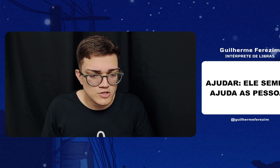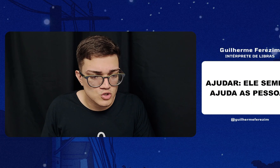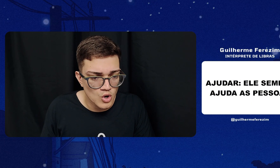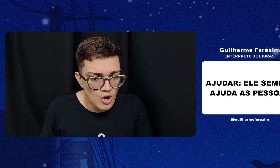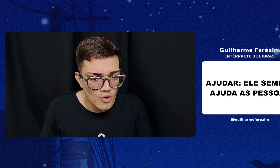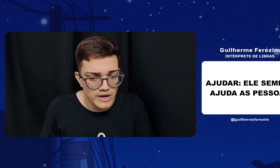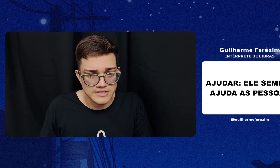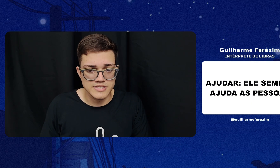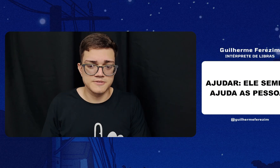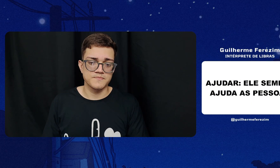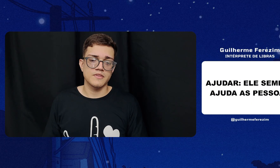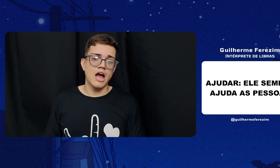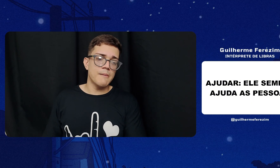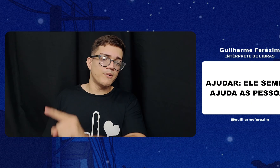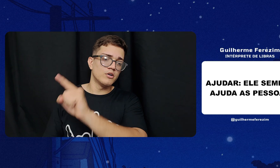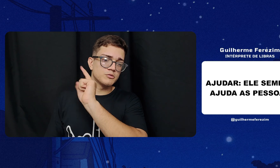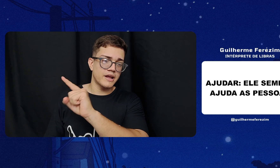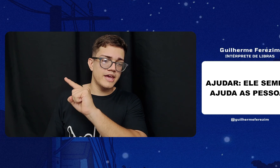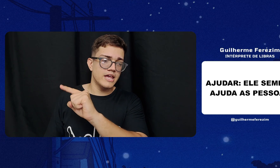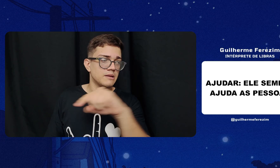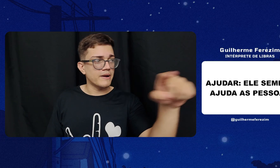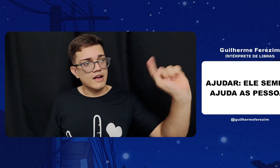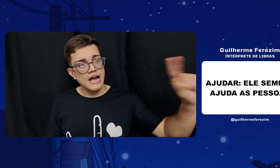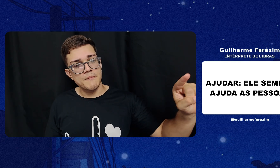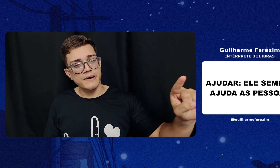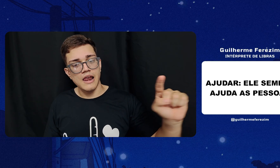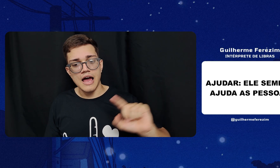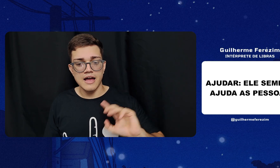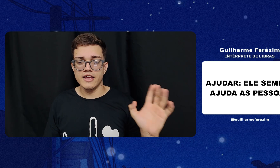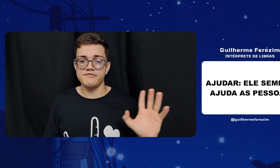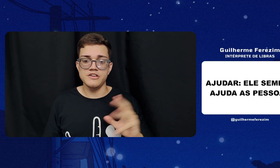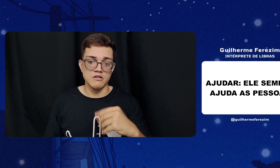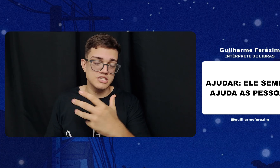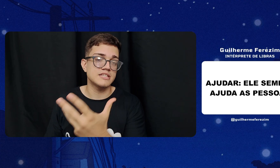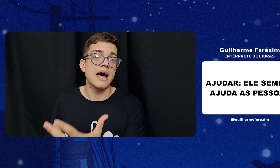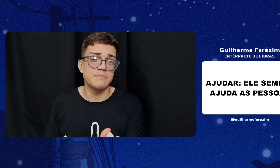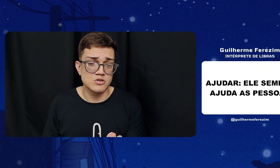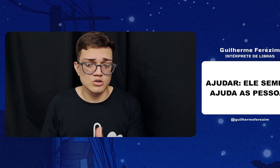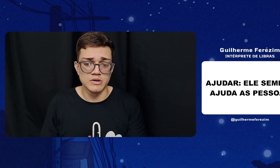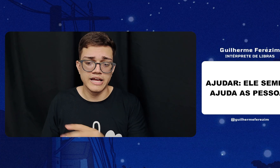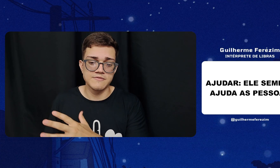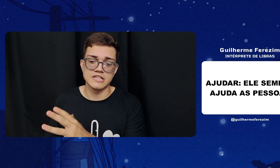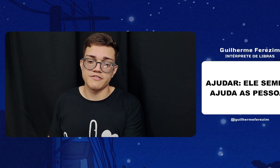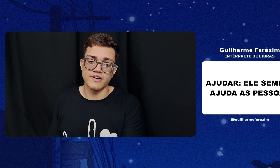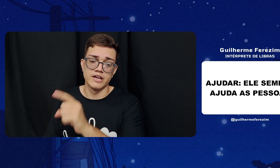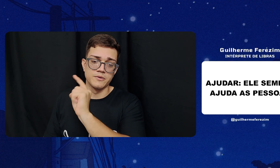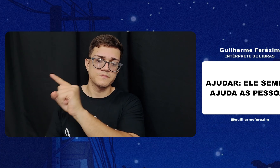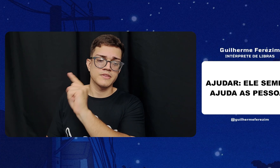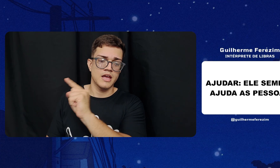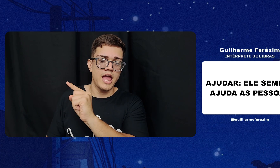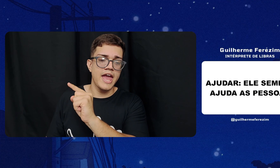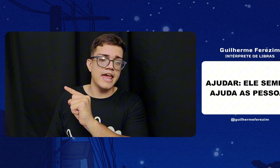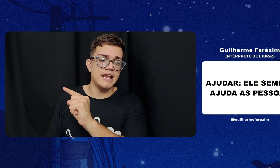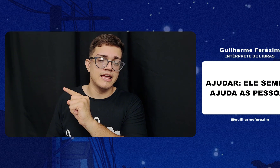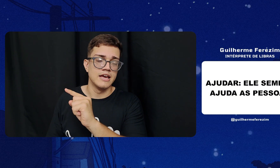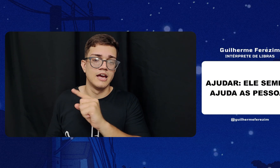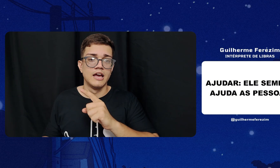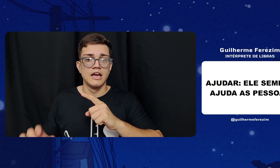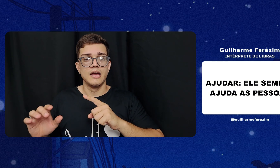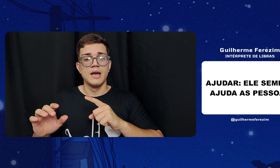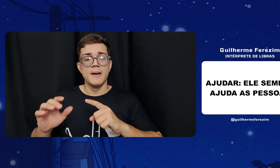as pessoas, aponto pra ele, pra cá, pra lá, enfim, onde está a pessoa, né, que você tá falando.